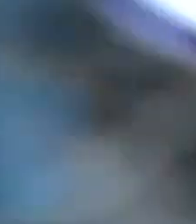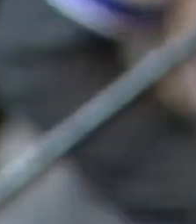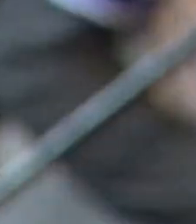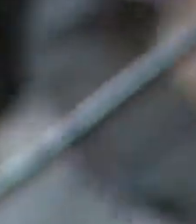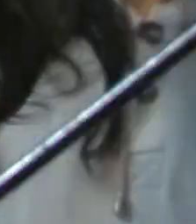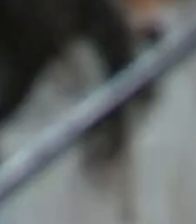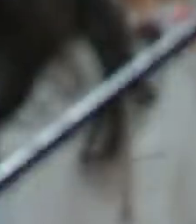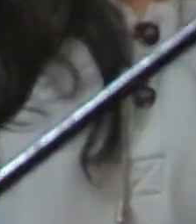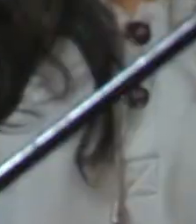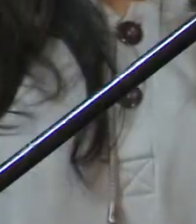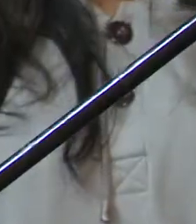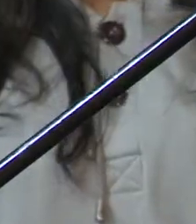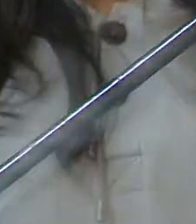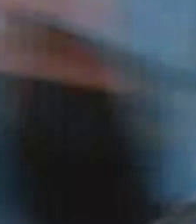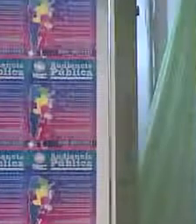Brandon,